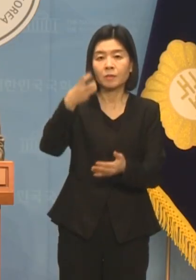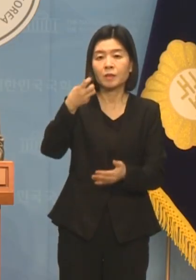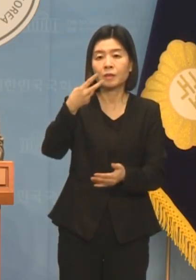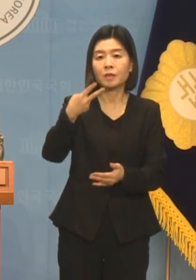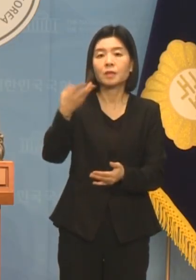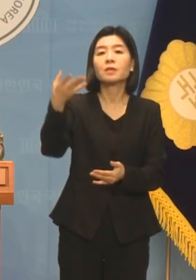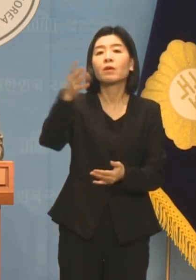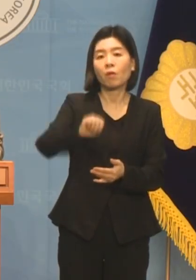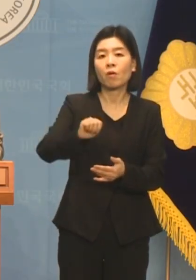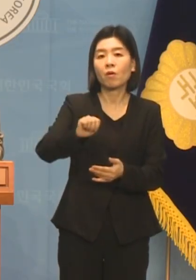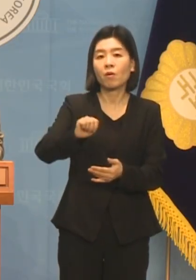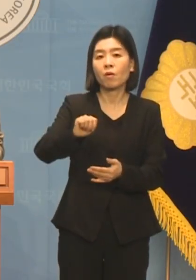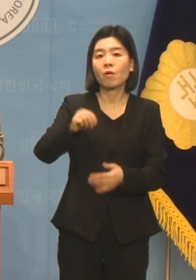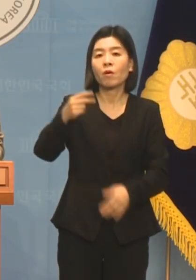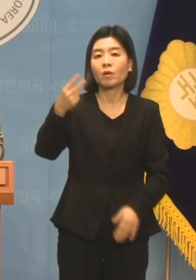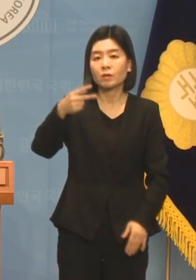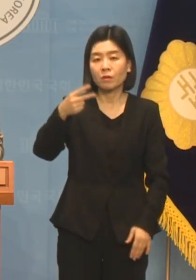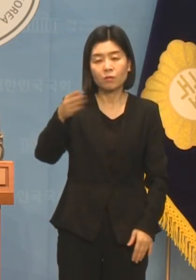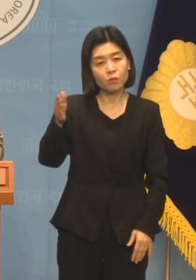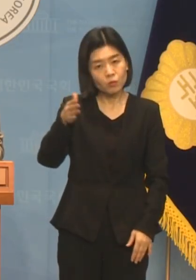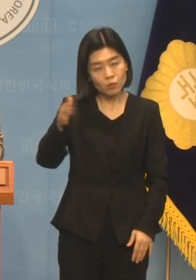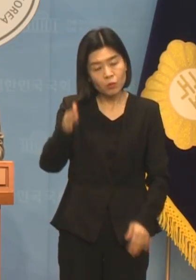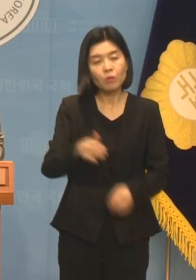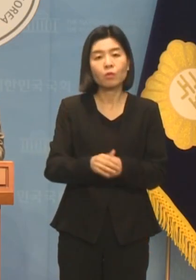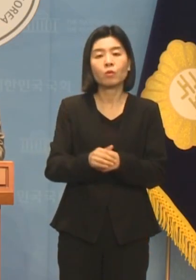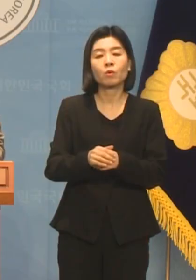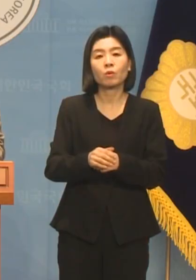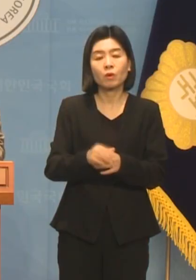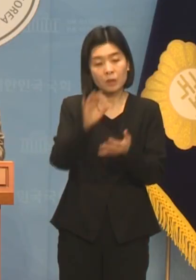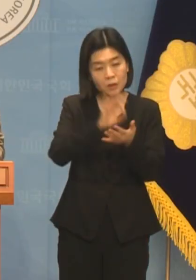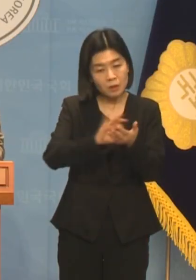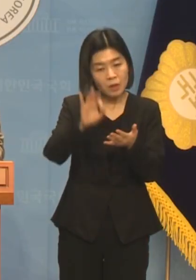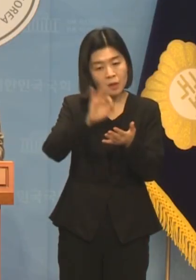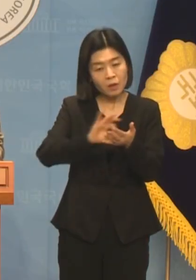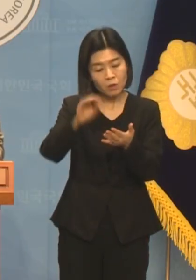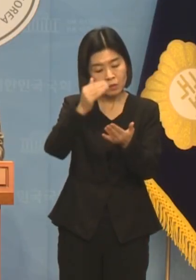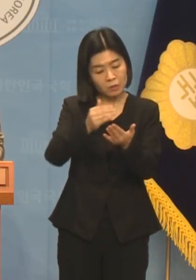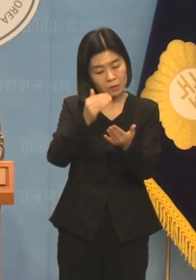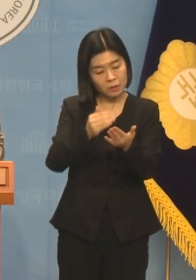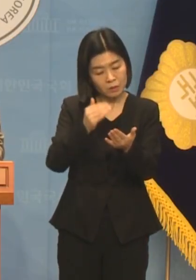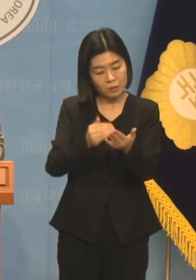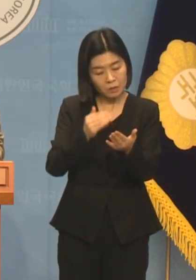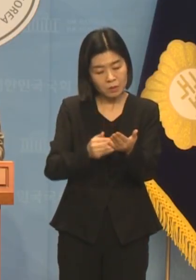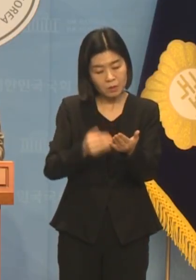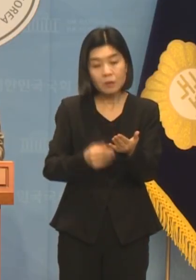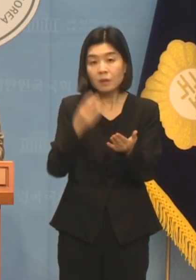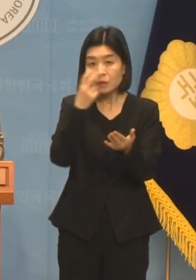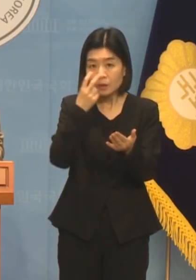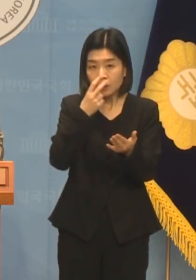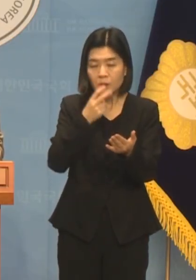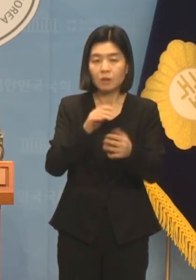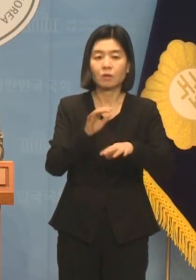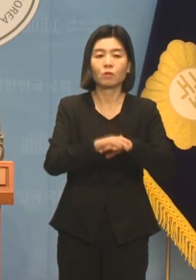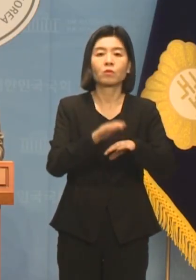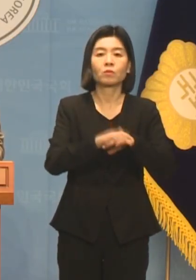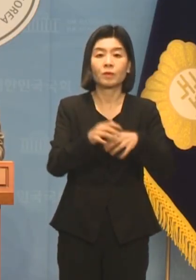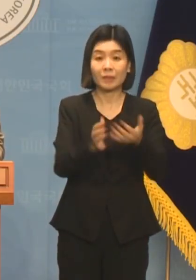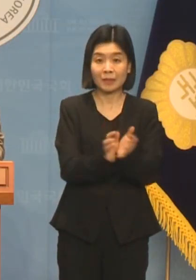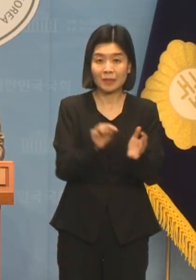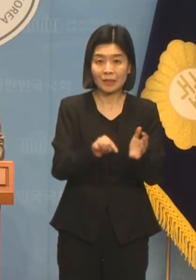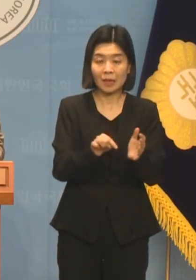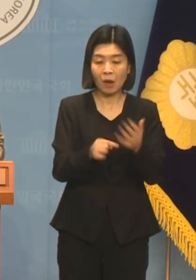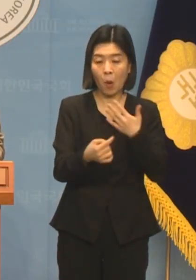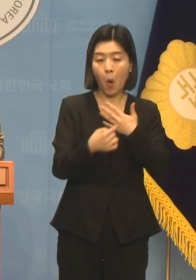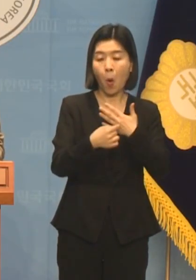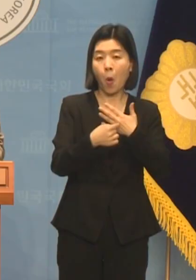정도입니다. 집행 내역에 대해서 꼼꼼히 전수조사한 결과 이들 농민단체는 겉으로는